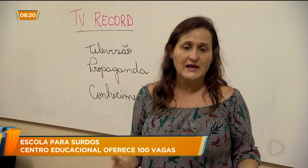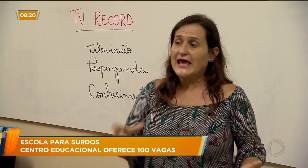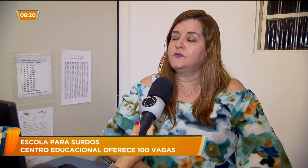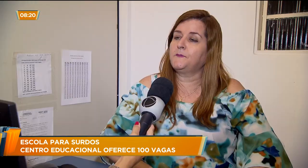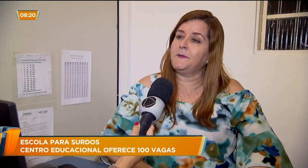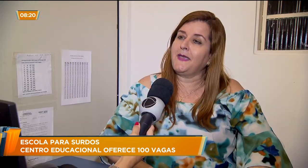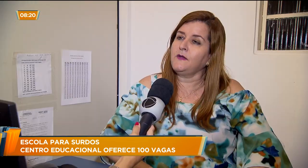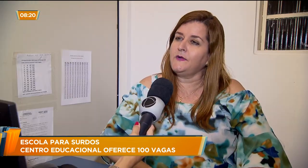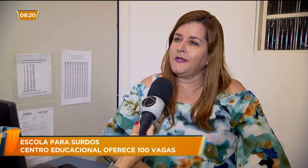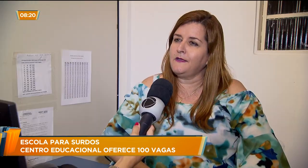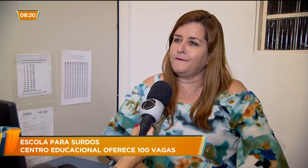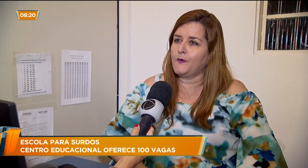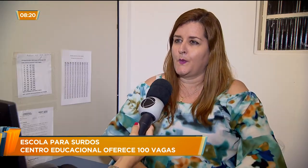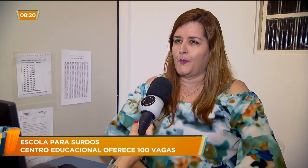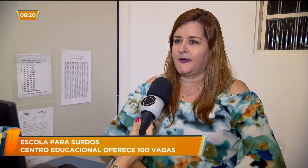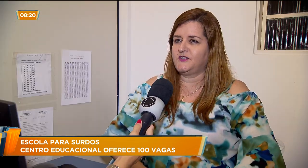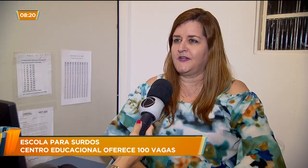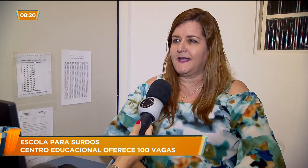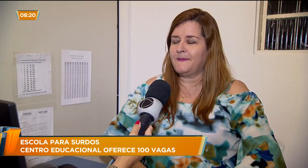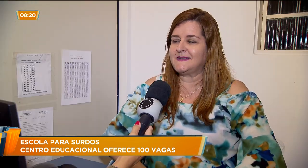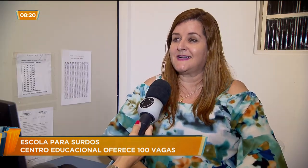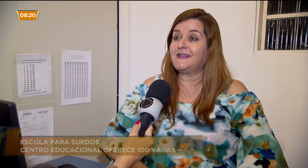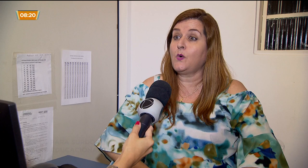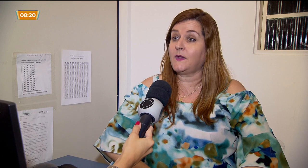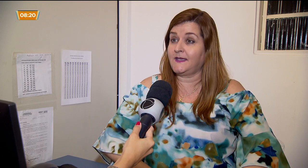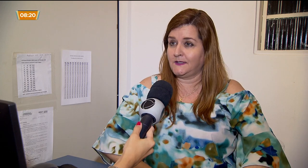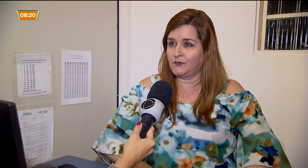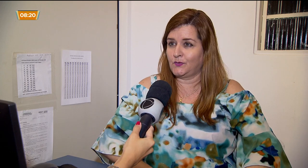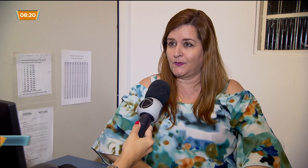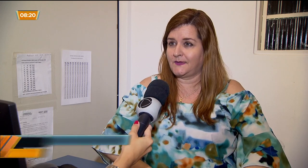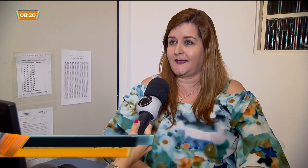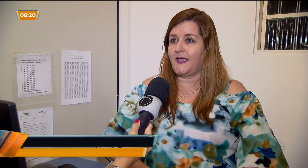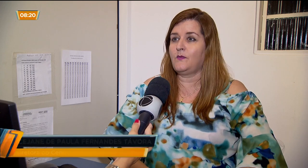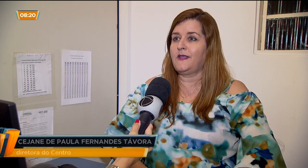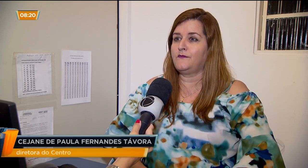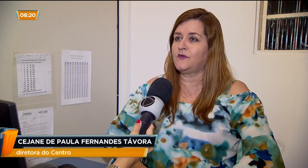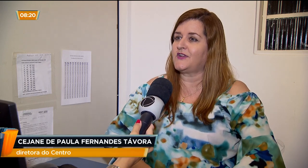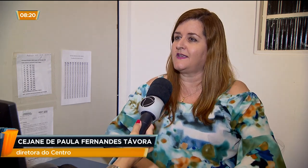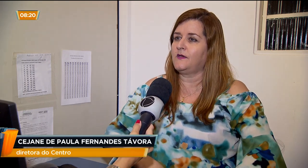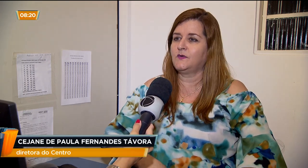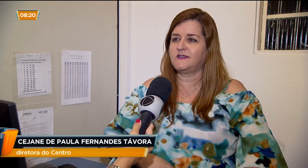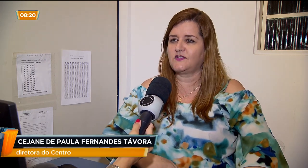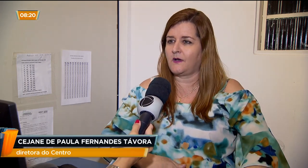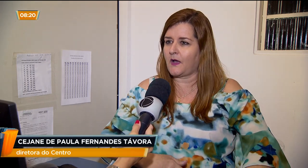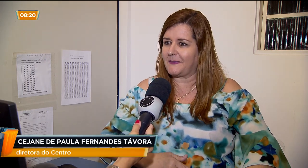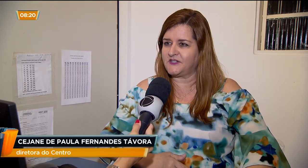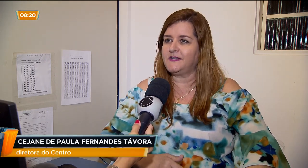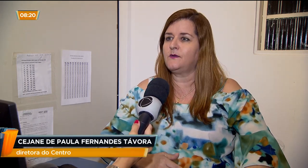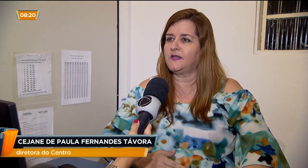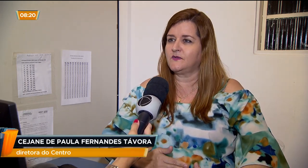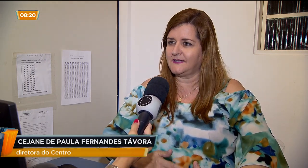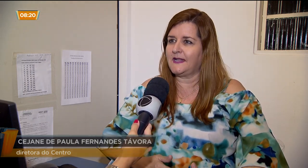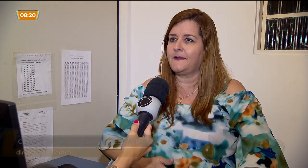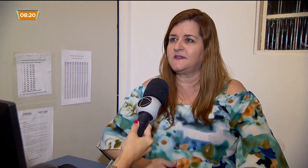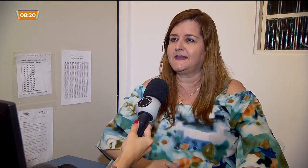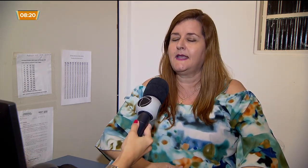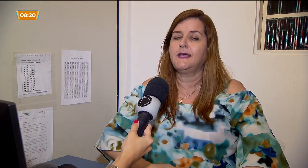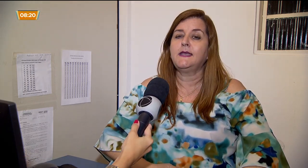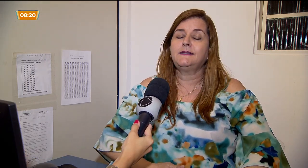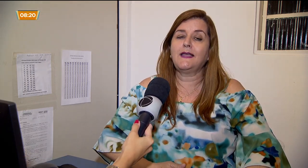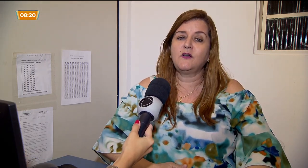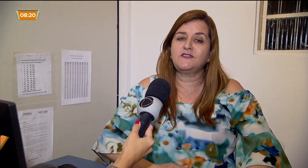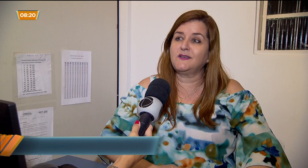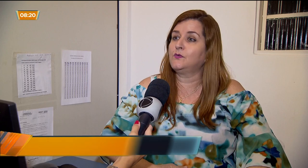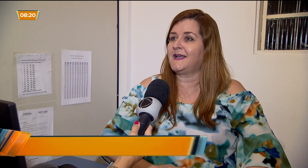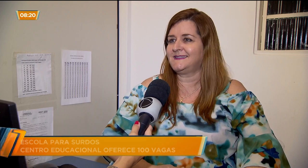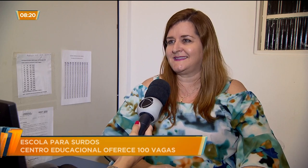comunidade. Do primeiro nível de libras até o quinto, que é o nível que já usa, a partir daí, quinto dos intérpretes, né?